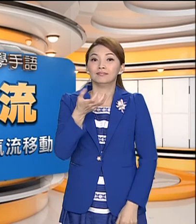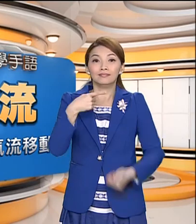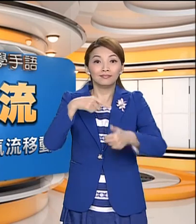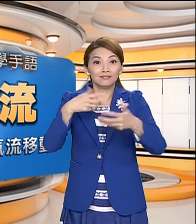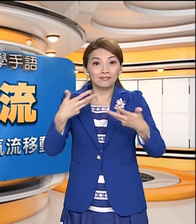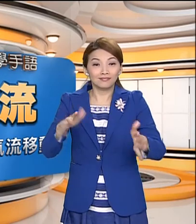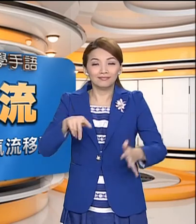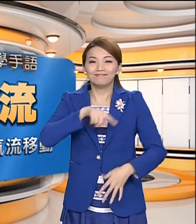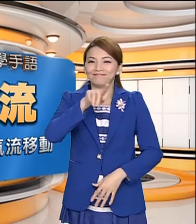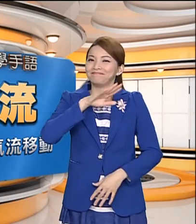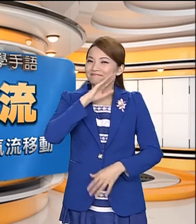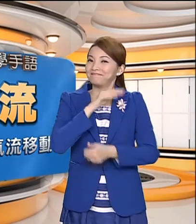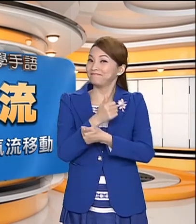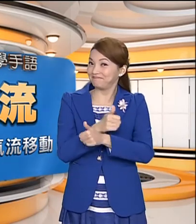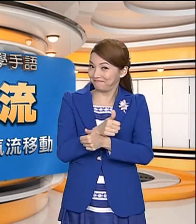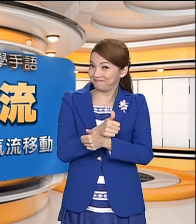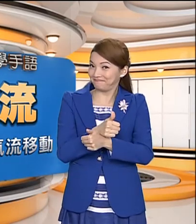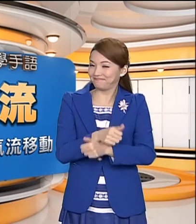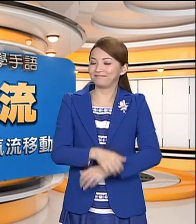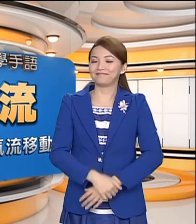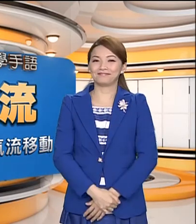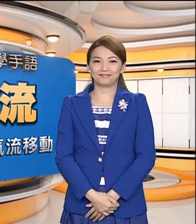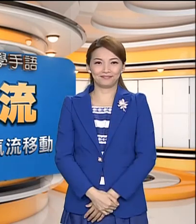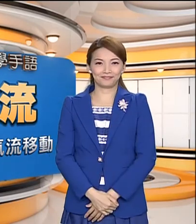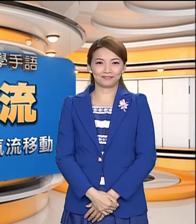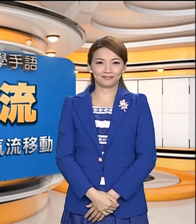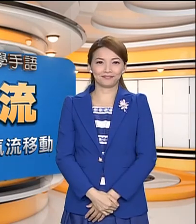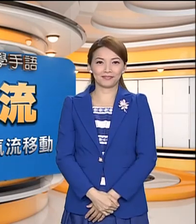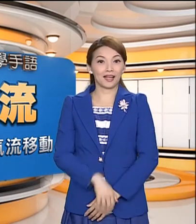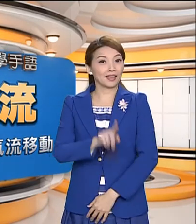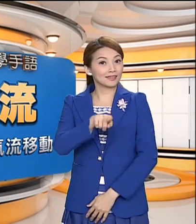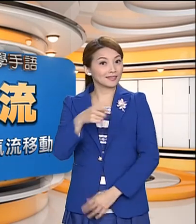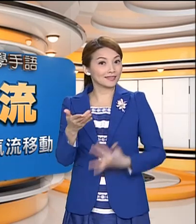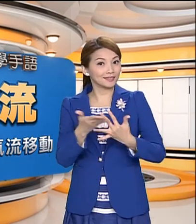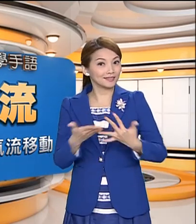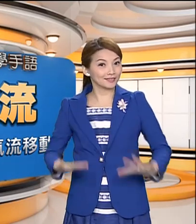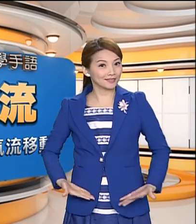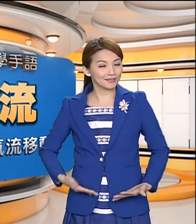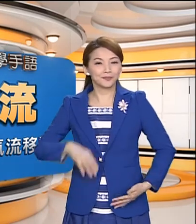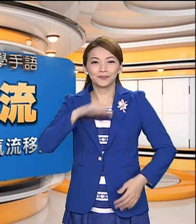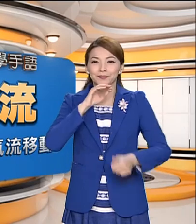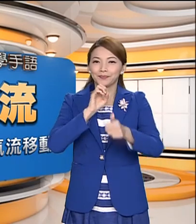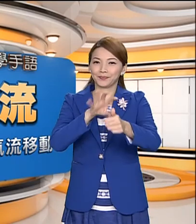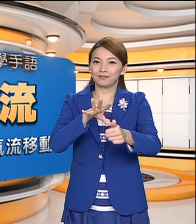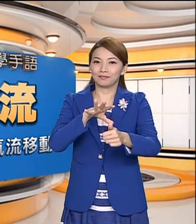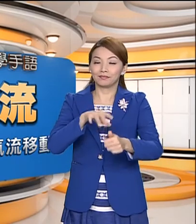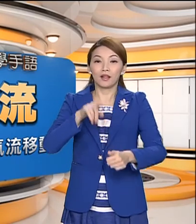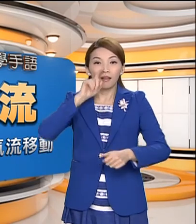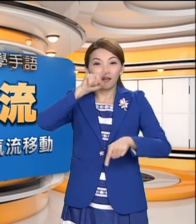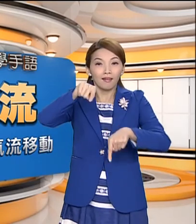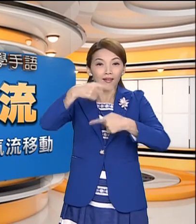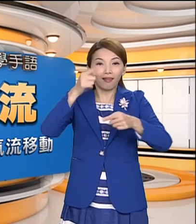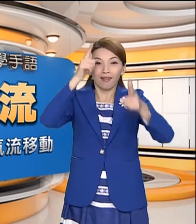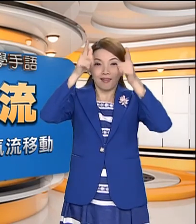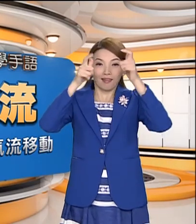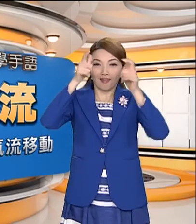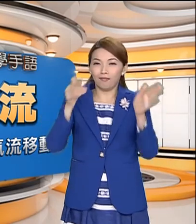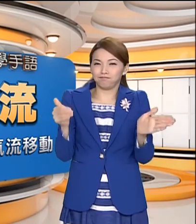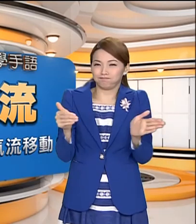笔法，刚刚教的提供您做一个参考。接着我们休息一下，稍后要提醒您，过年